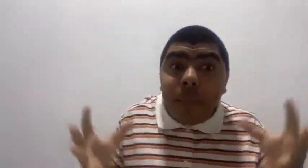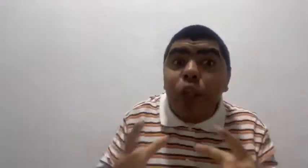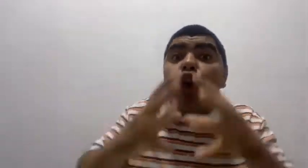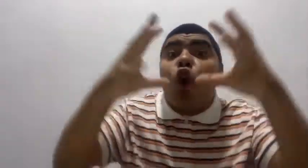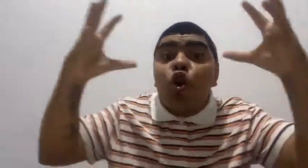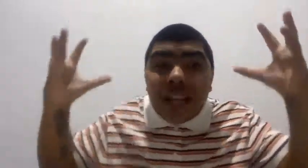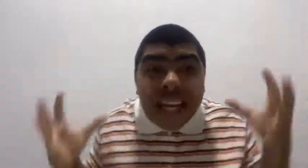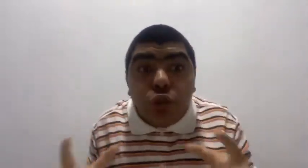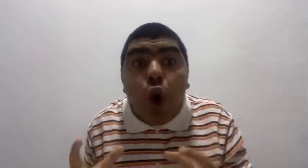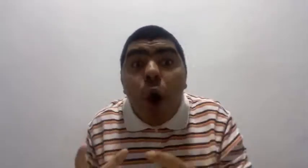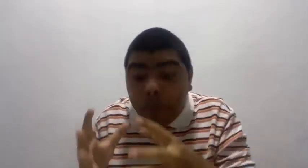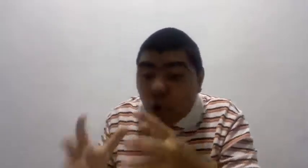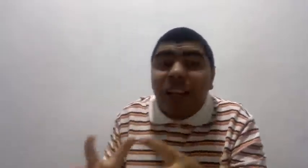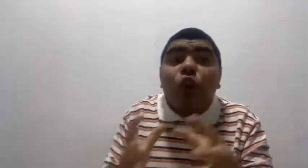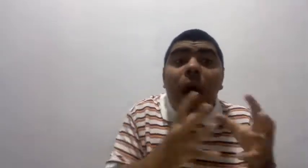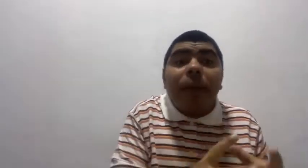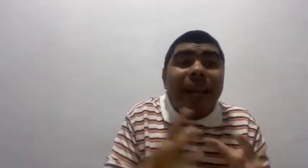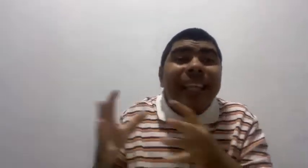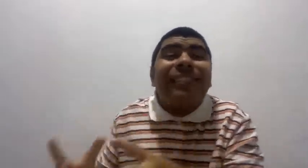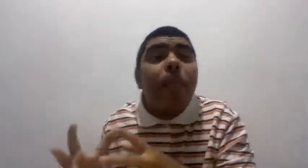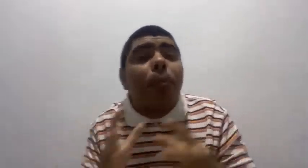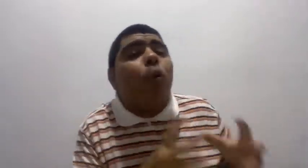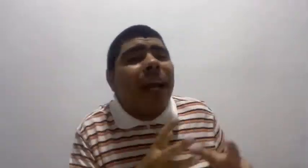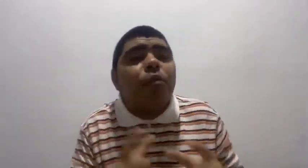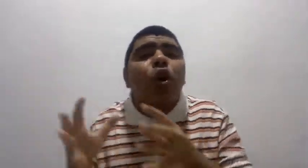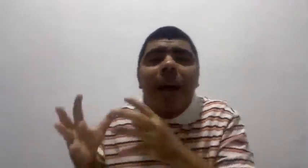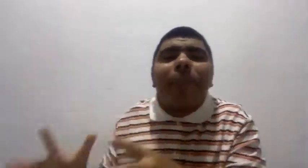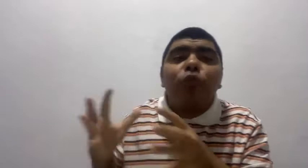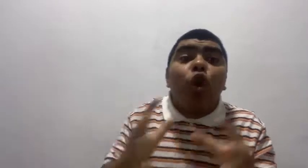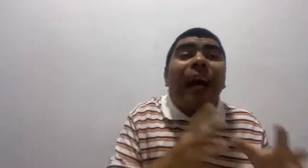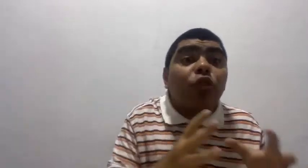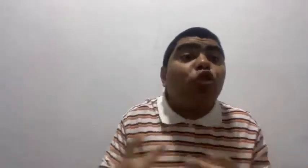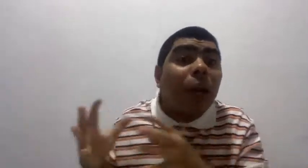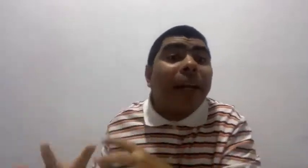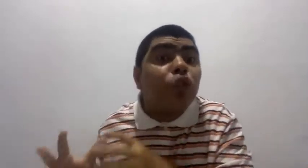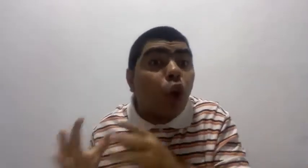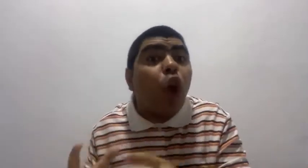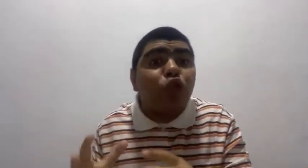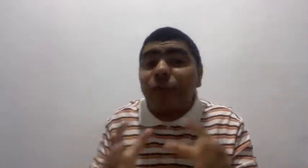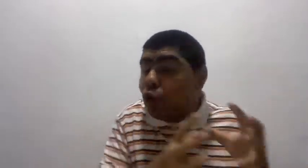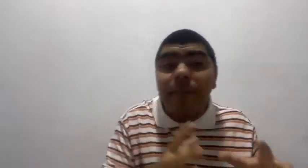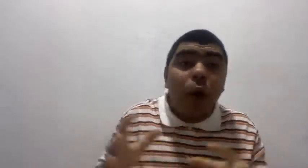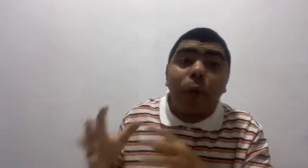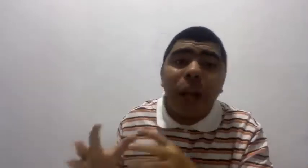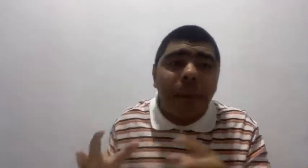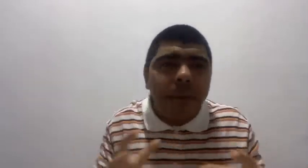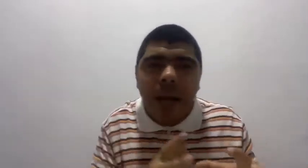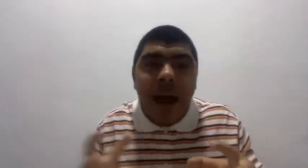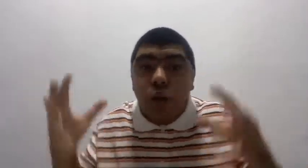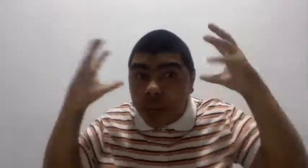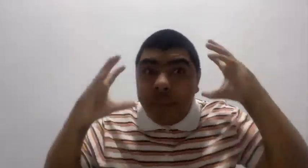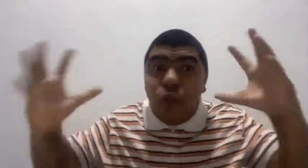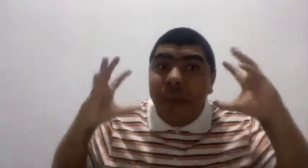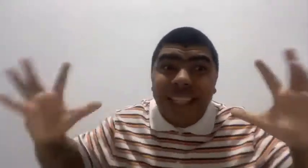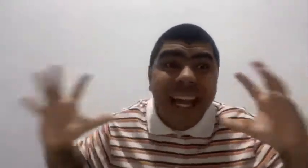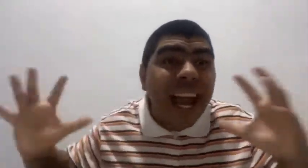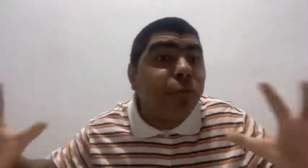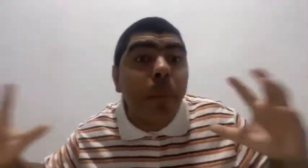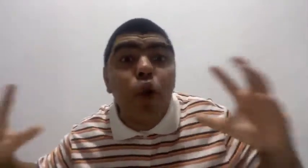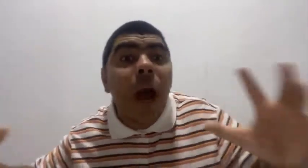camino correcto? Por eso la Biblia dice en Proverbios capítulo 14, verso 12. Estoy yendo por la Biblia, hermano. El Espíritu me está guiando por la